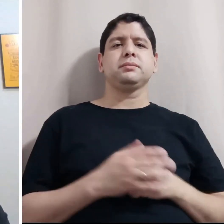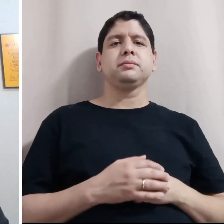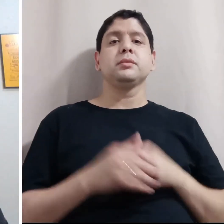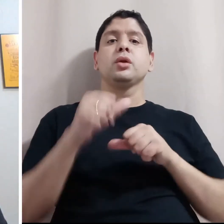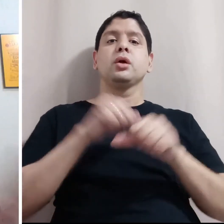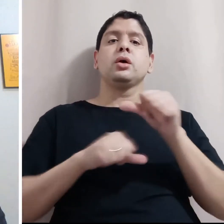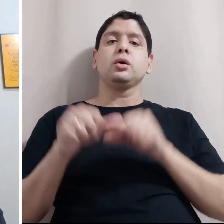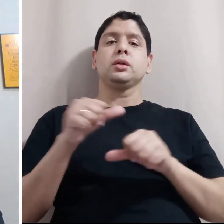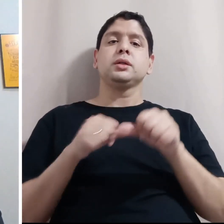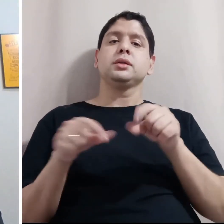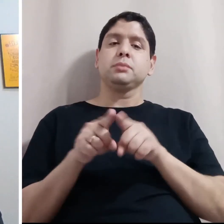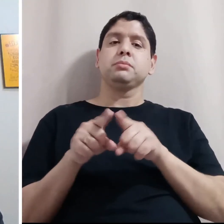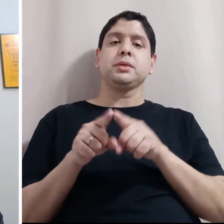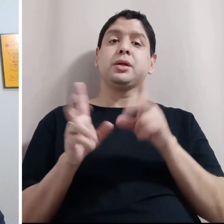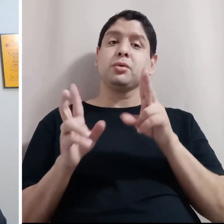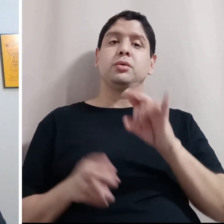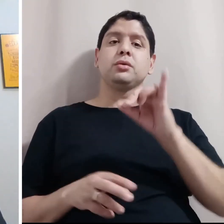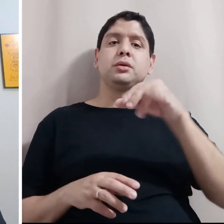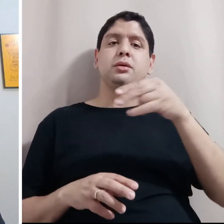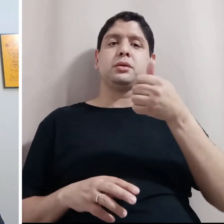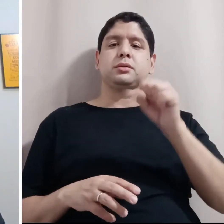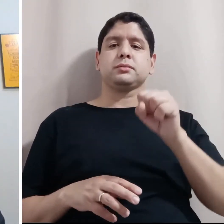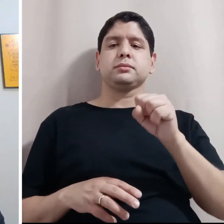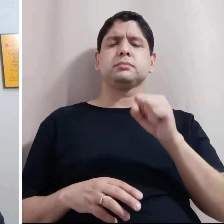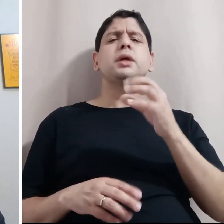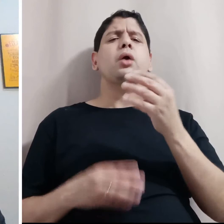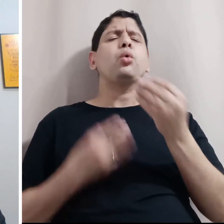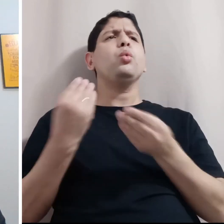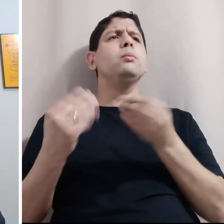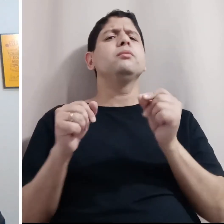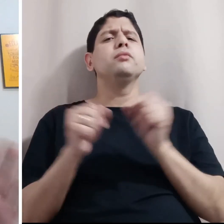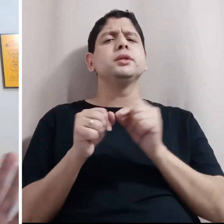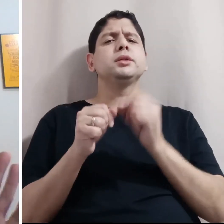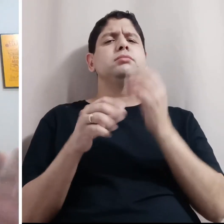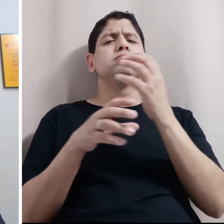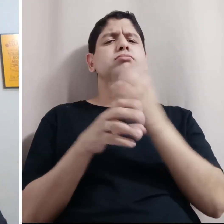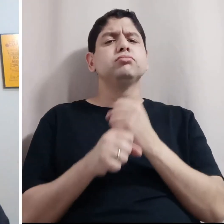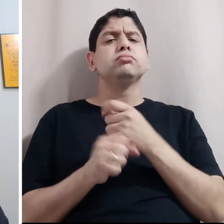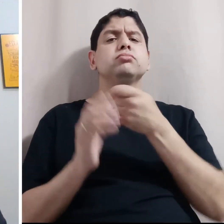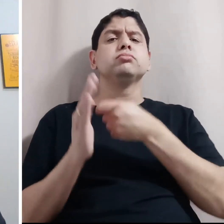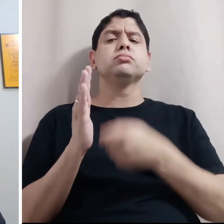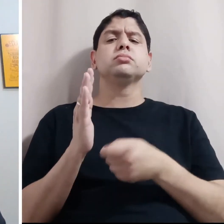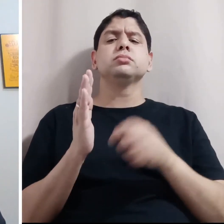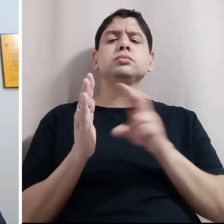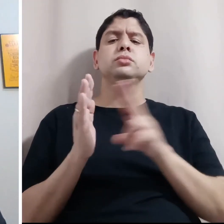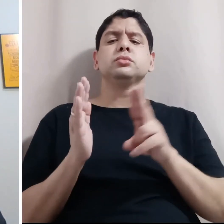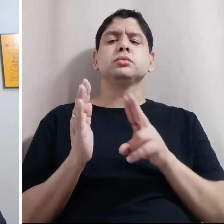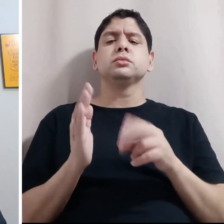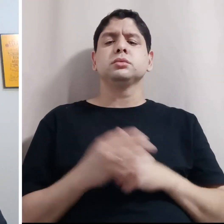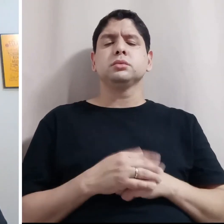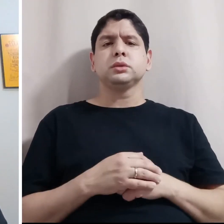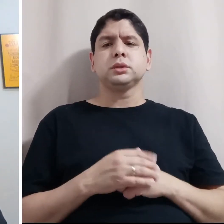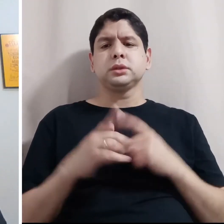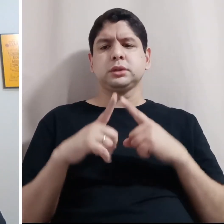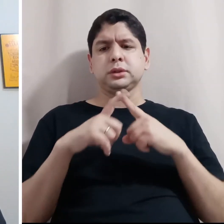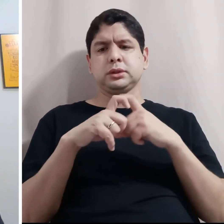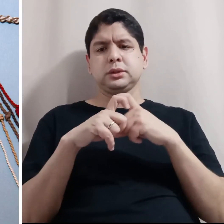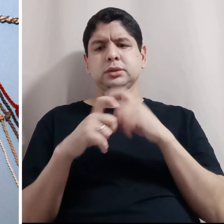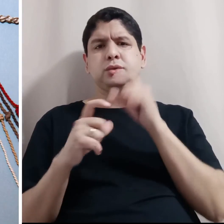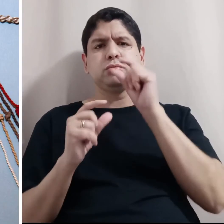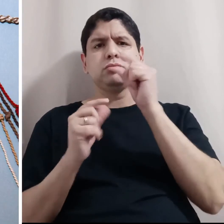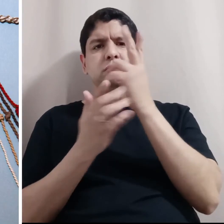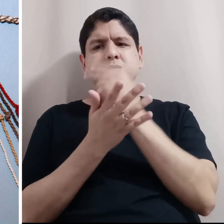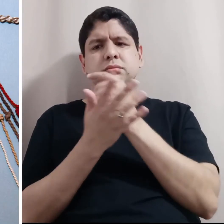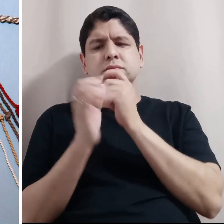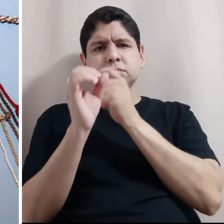né, expressões. No caso dos incas, eles não tinham escrita, mas eles tinham uma forma, né, de fazer registro, que eram chamados quipos,